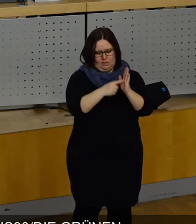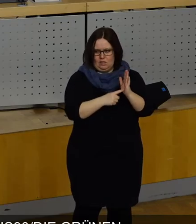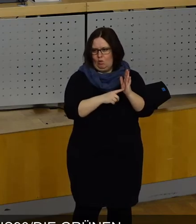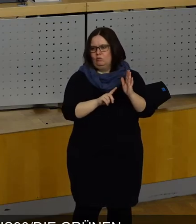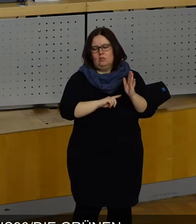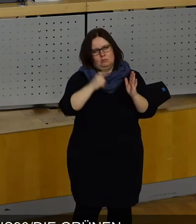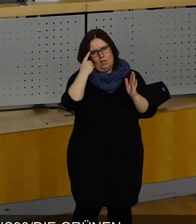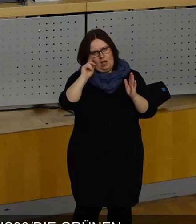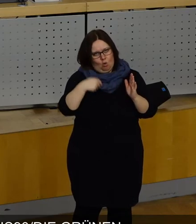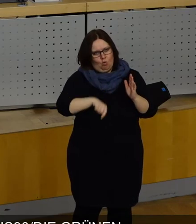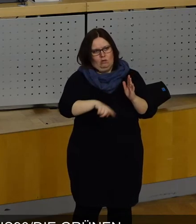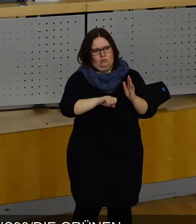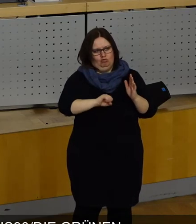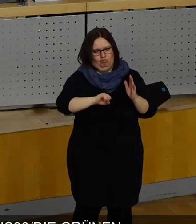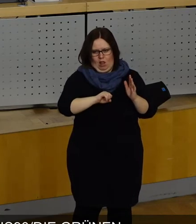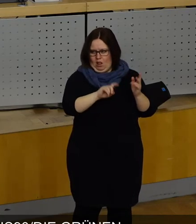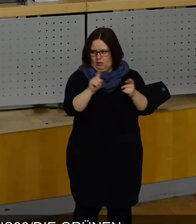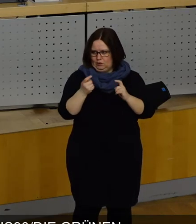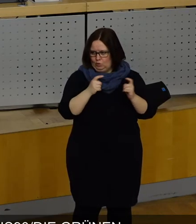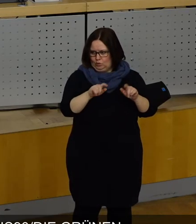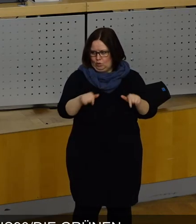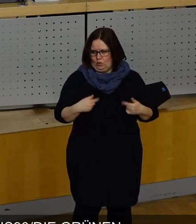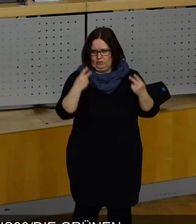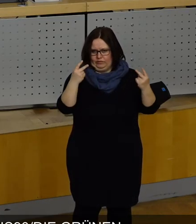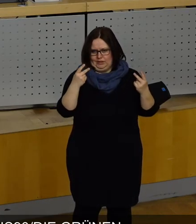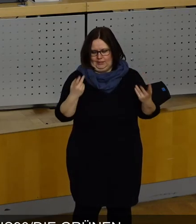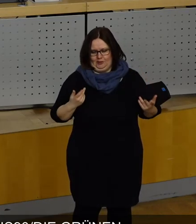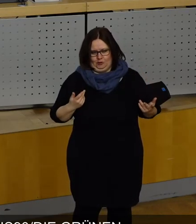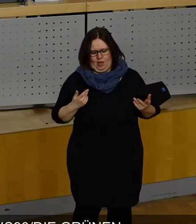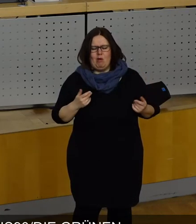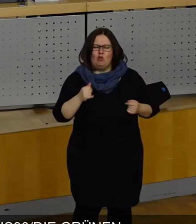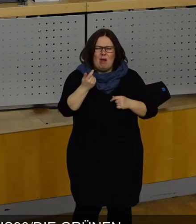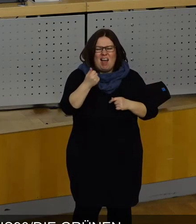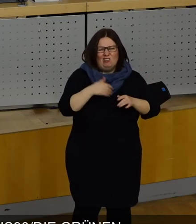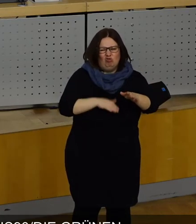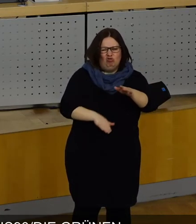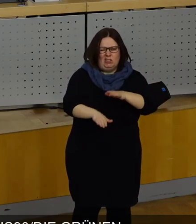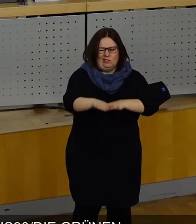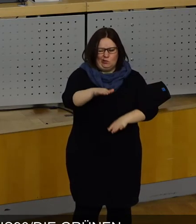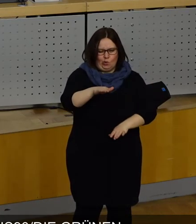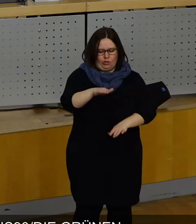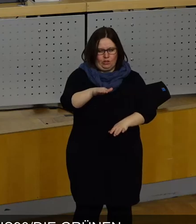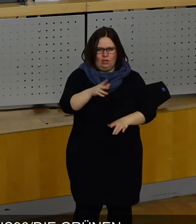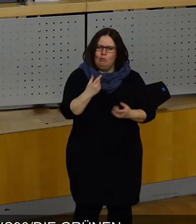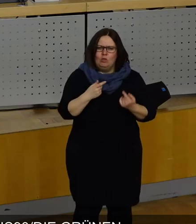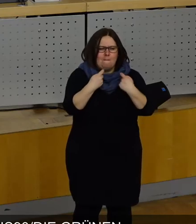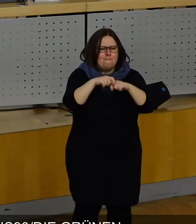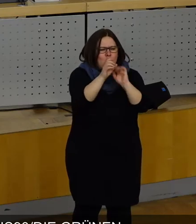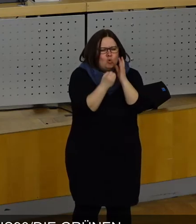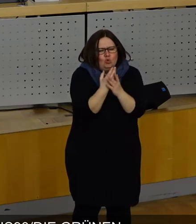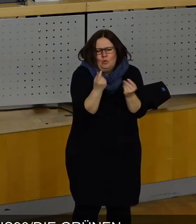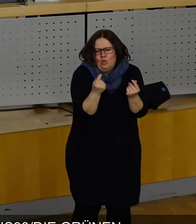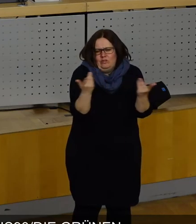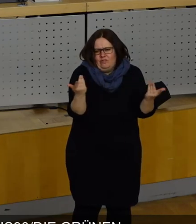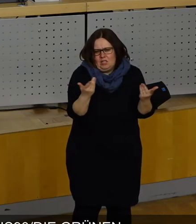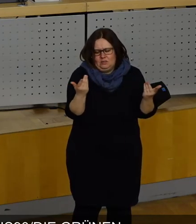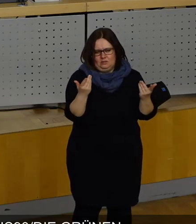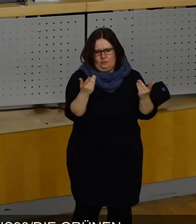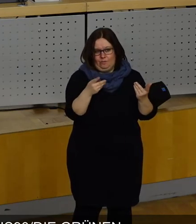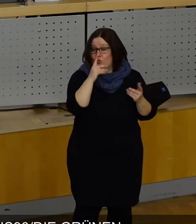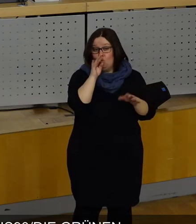hier sehr schnell in die Diskussion kommen. Ich will mal einen Schritt zurückgehen und fragen, was verstehen wir eigentlich unter Baukultur? Denn es ist mehr als